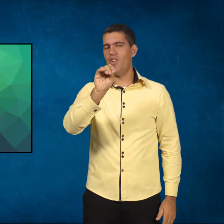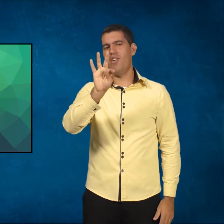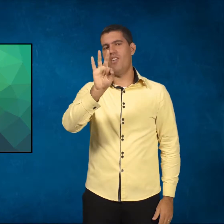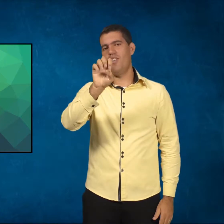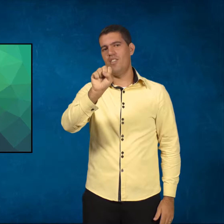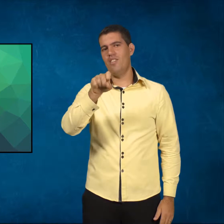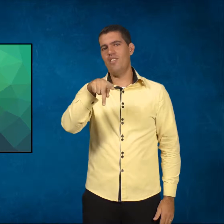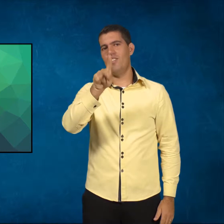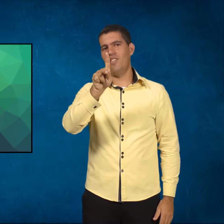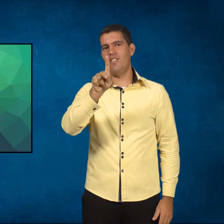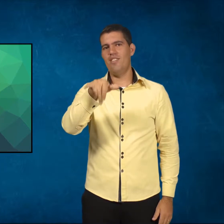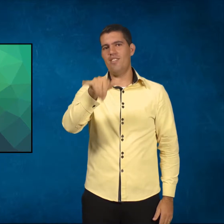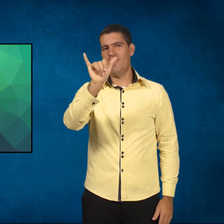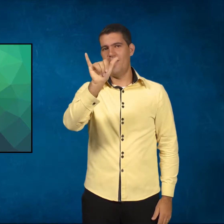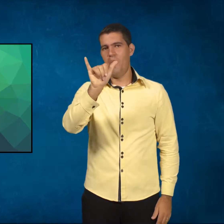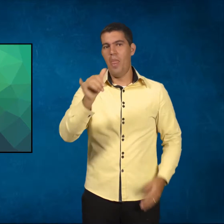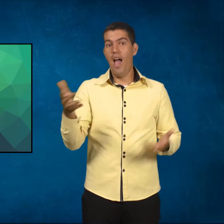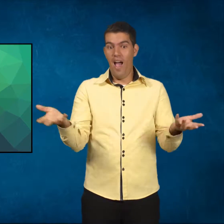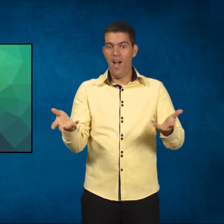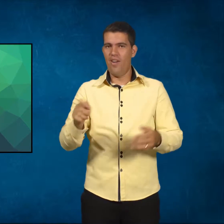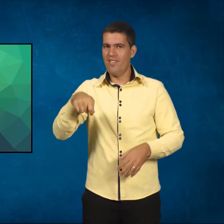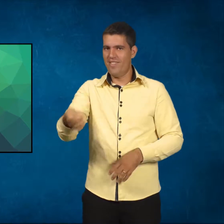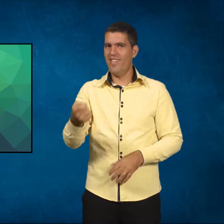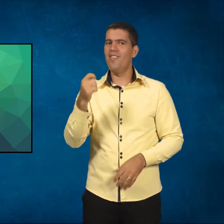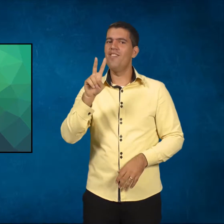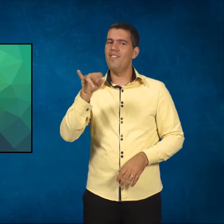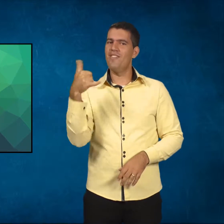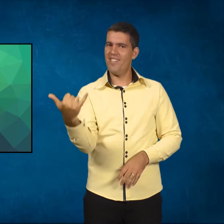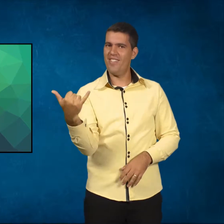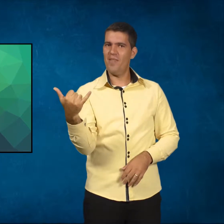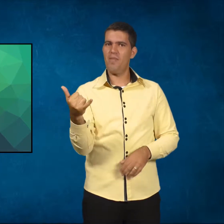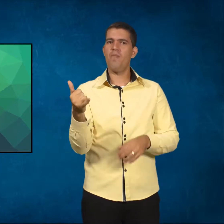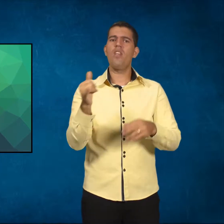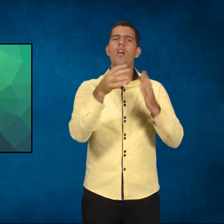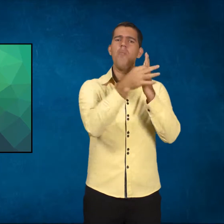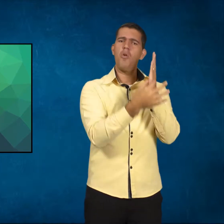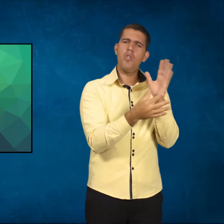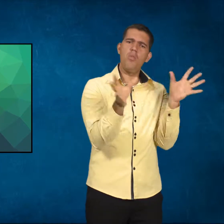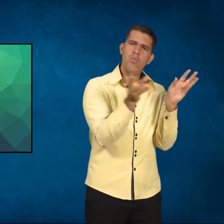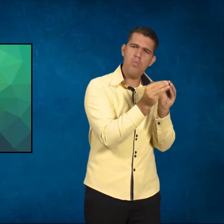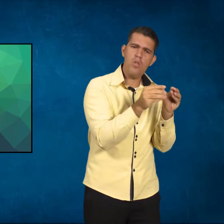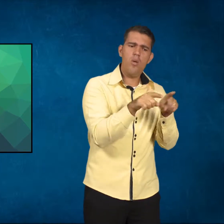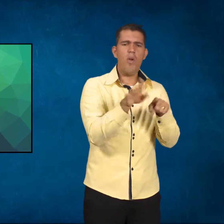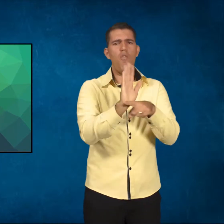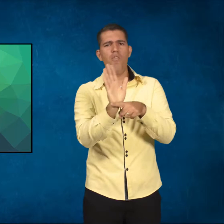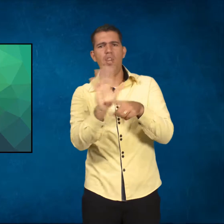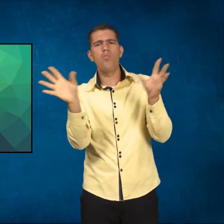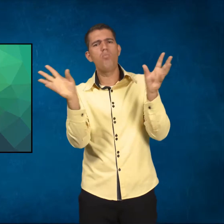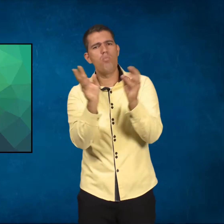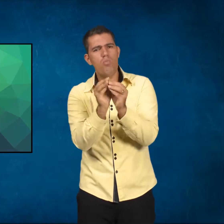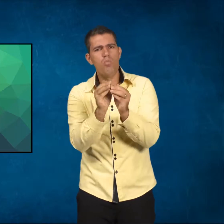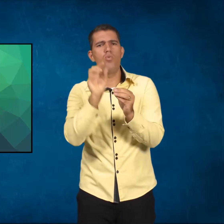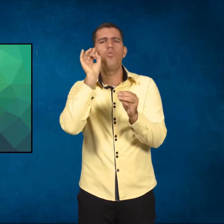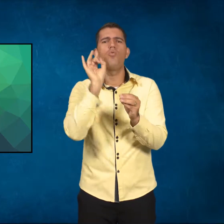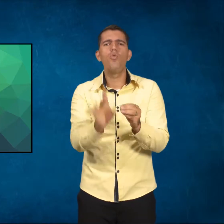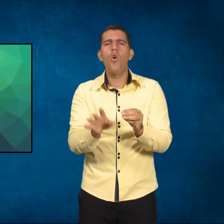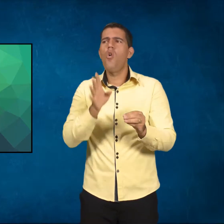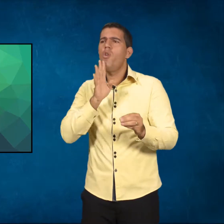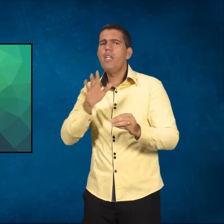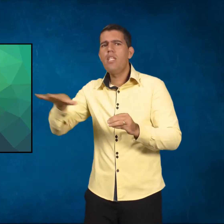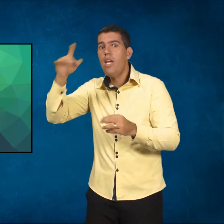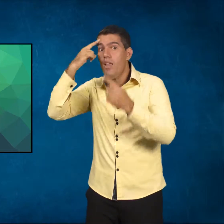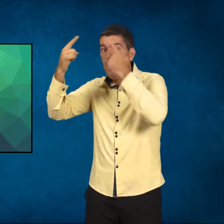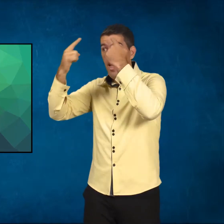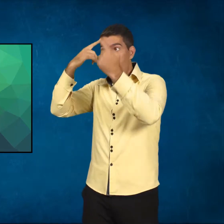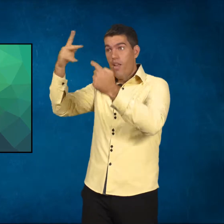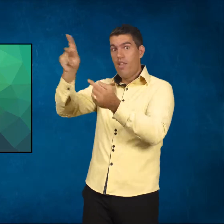o vídeo, algo mais curto, para que a gente conheça os pressupostos básicos desses autores que nós vamos